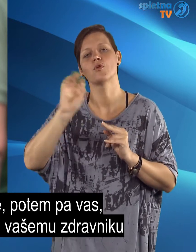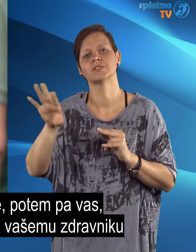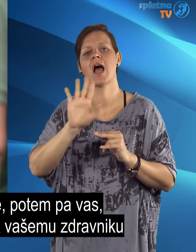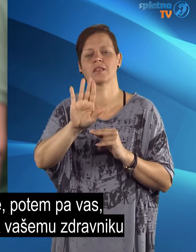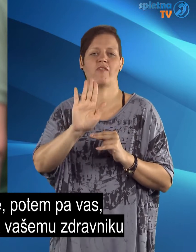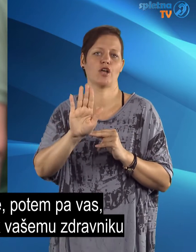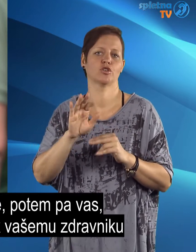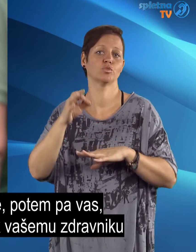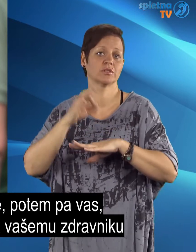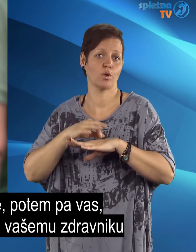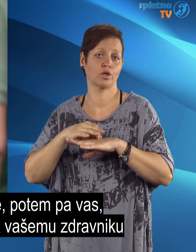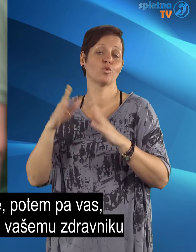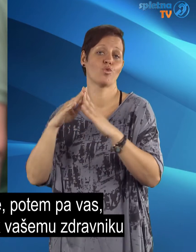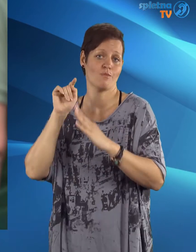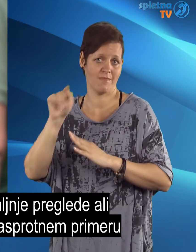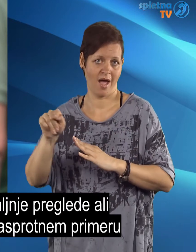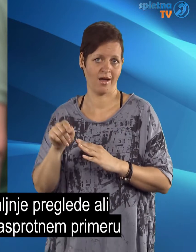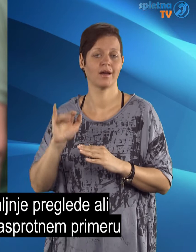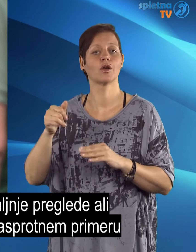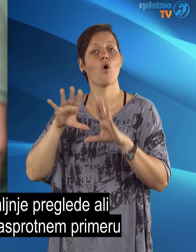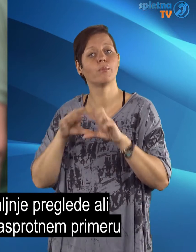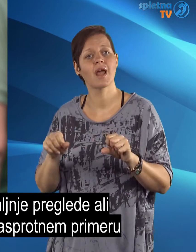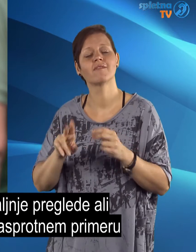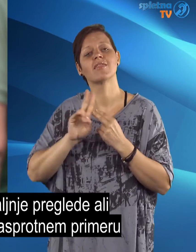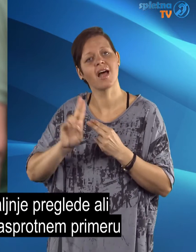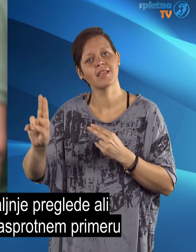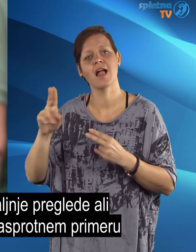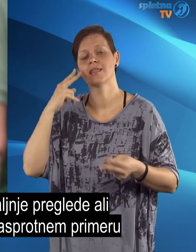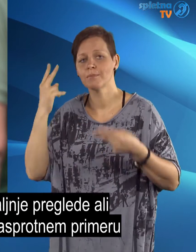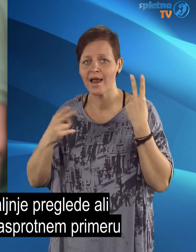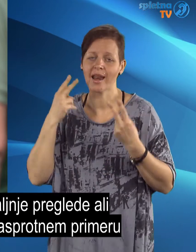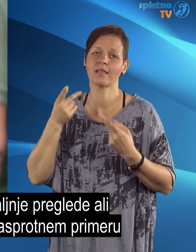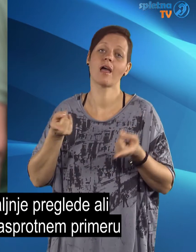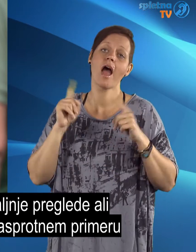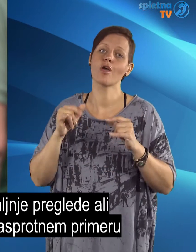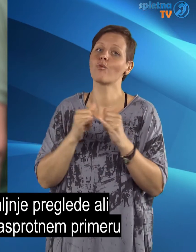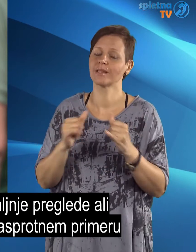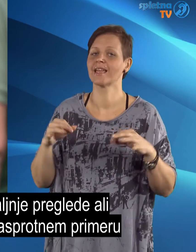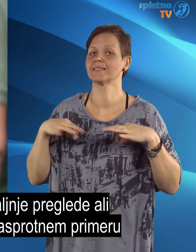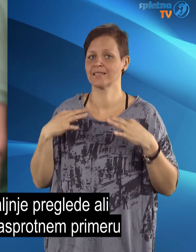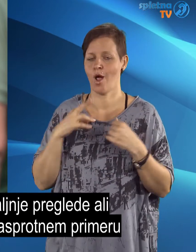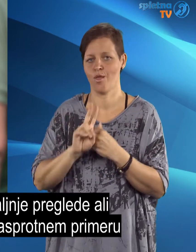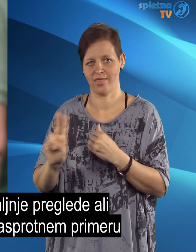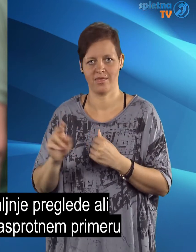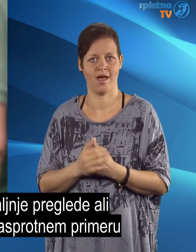k vašemu zdravniku doma, ki opravi nadaljnje preglede ali oblike zdravljenja.